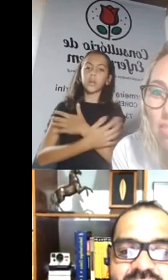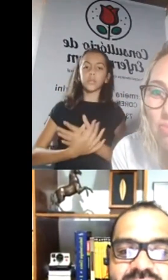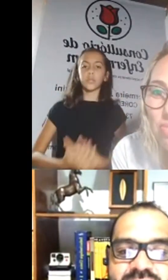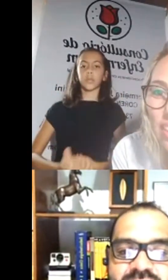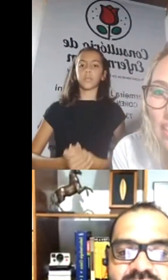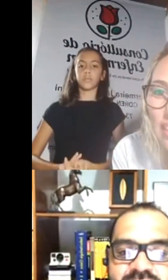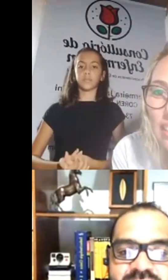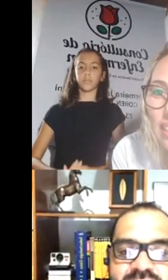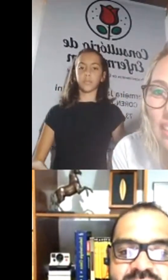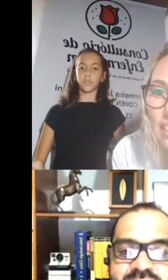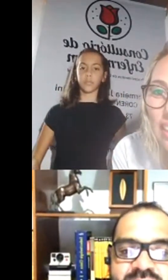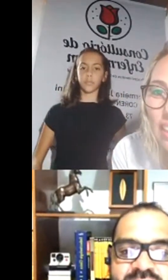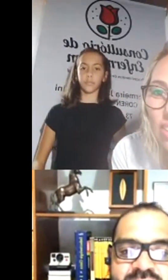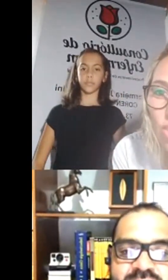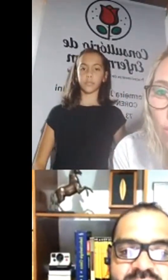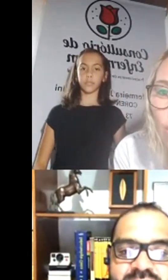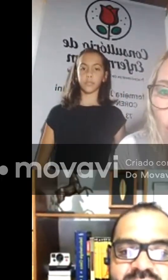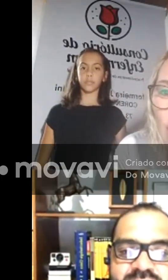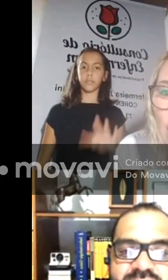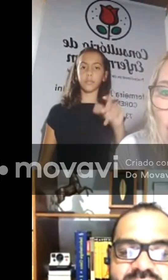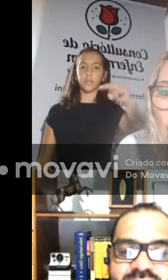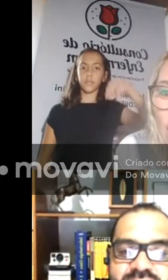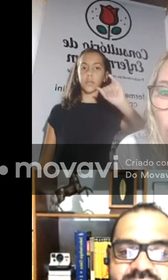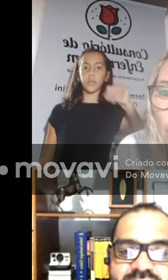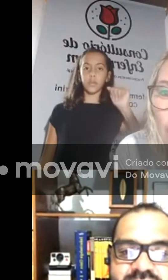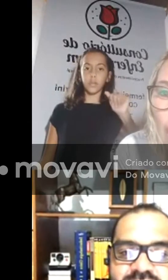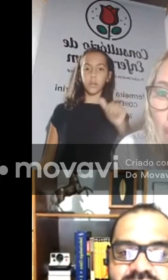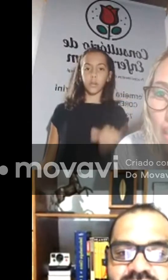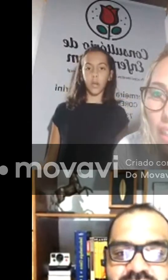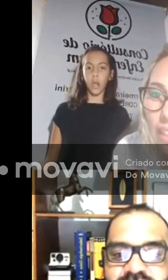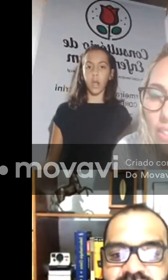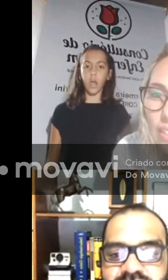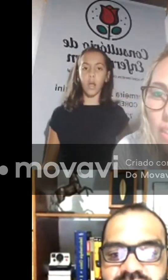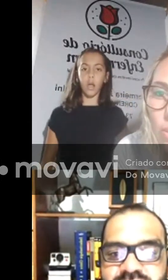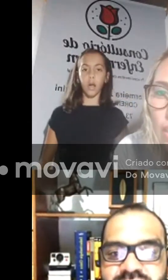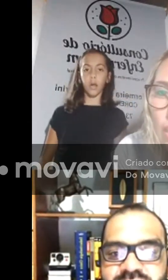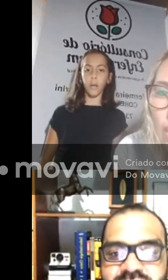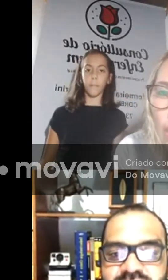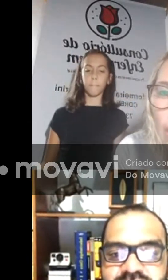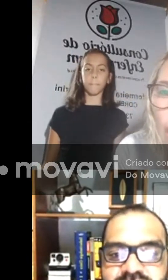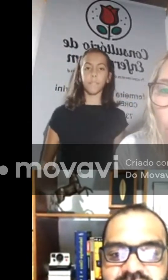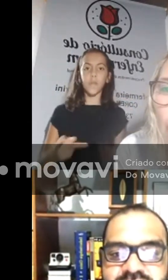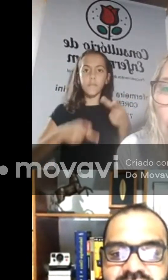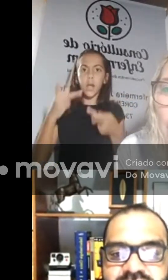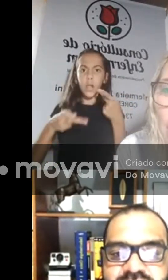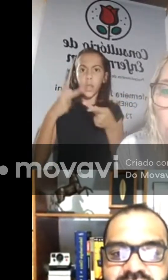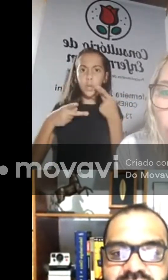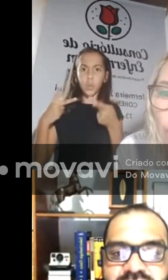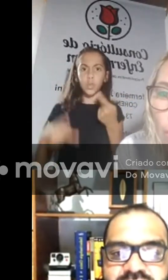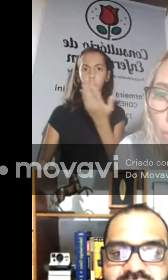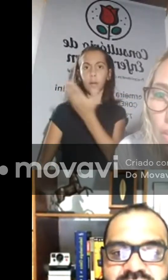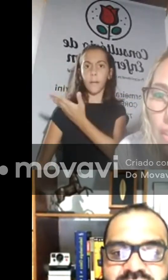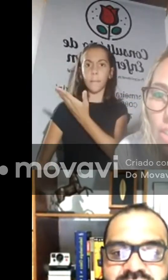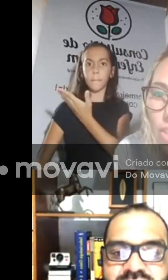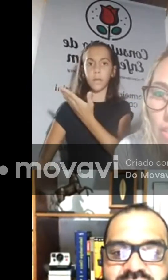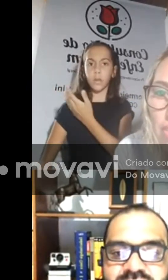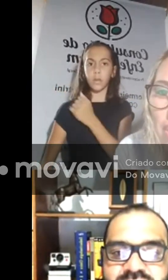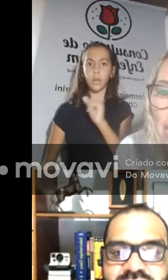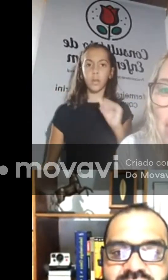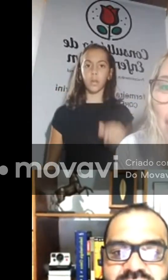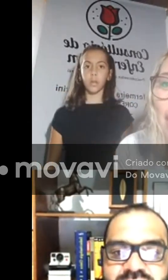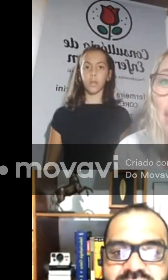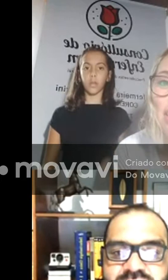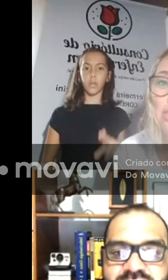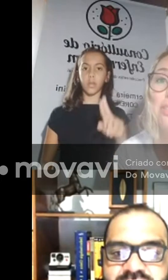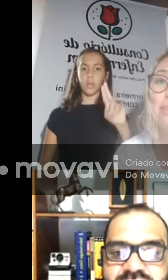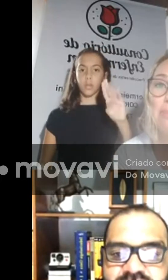aqui. Tânia, Instituto de Educação, dizendo que tem uma amiga que sofre bullying desde a